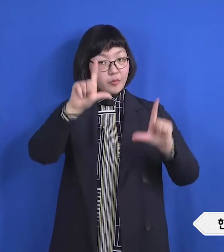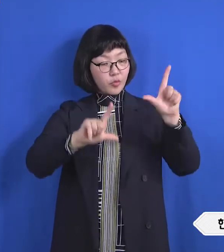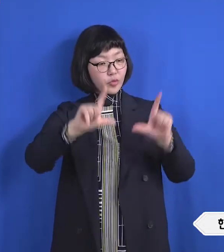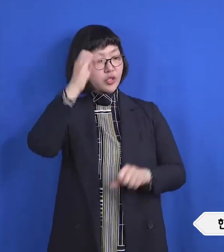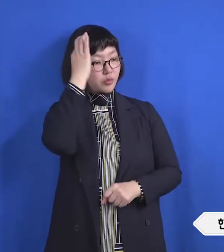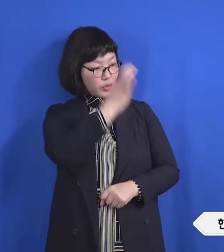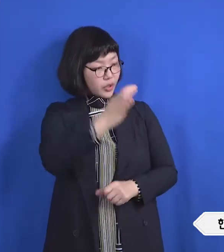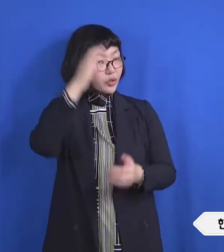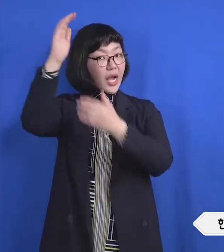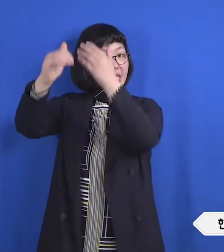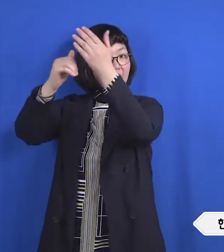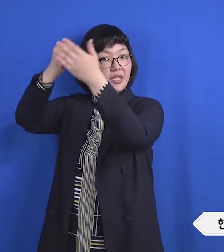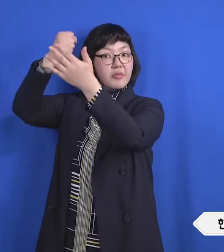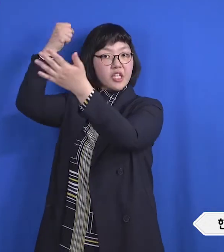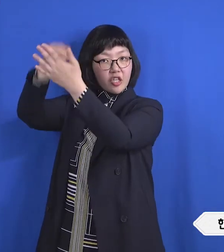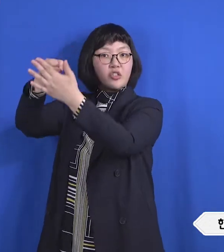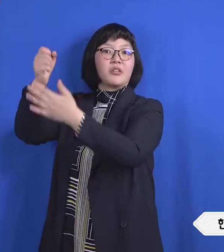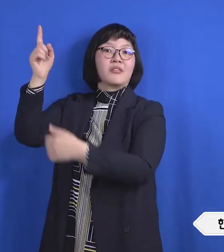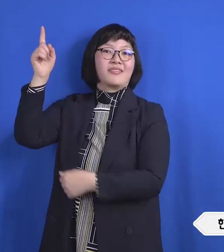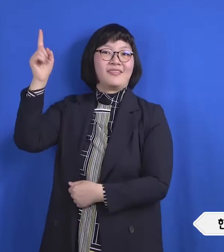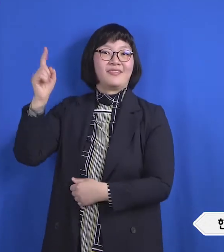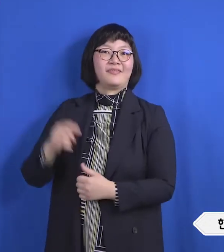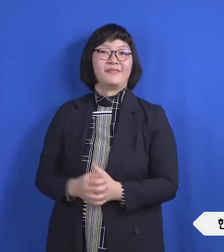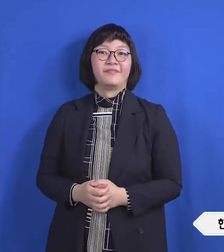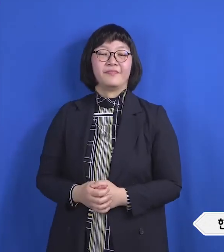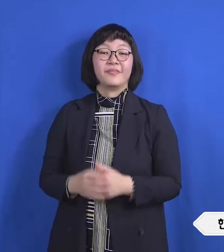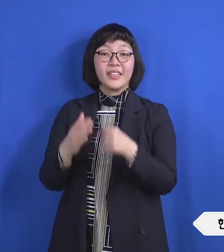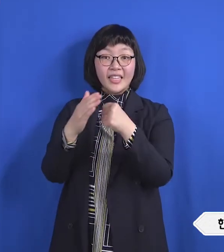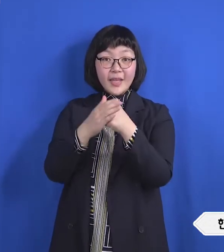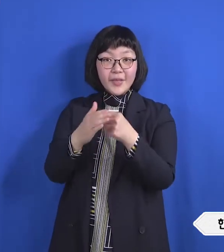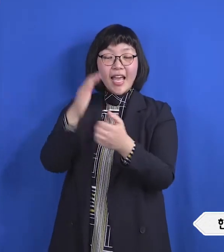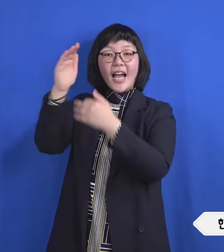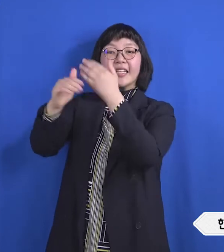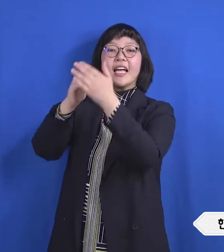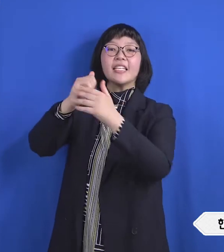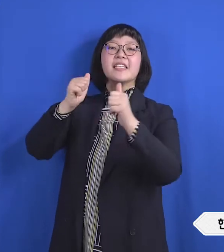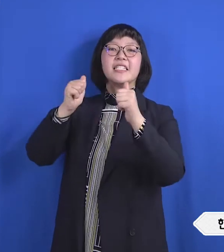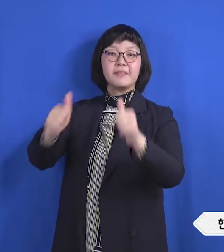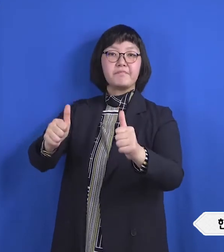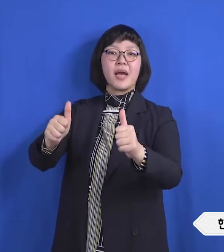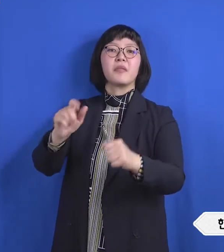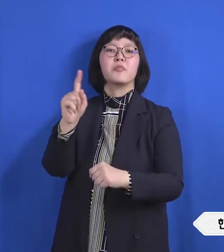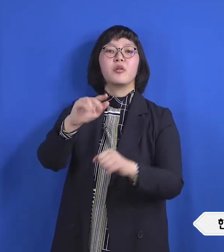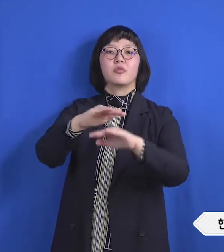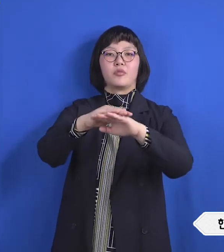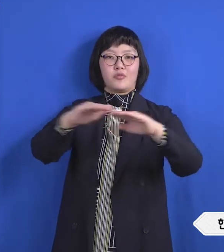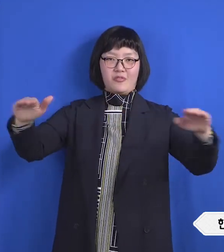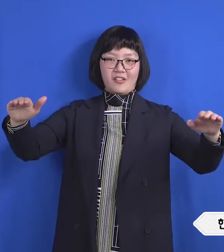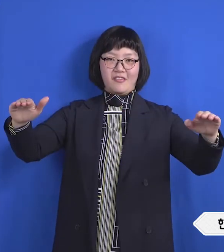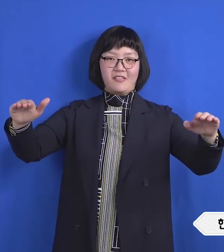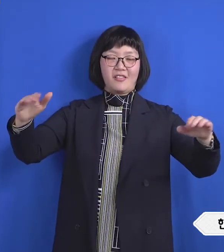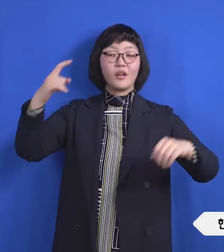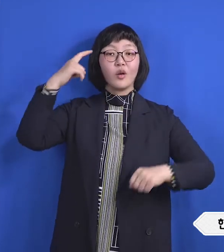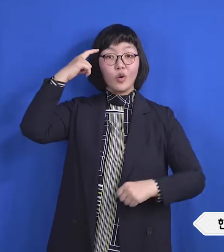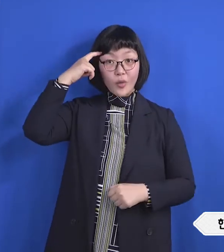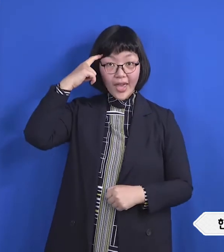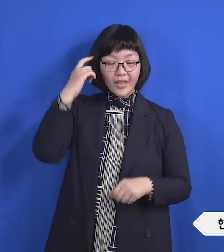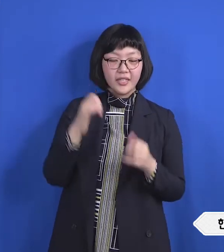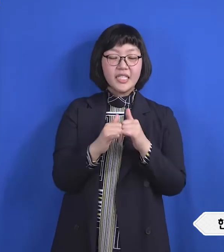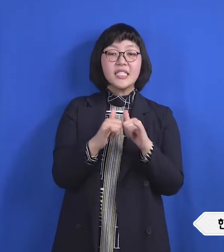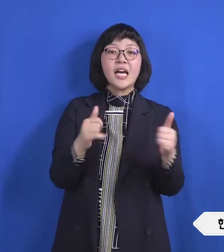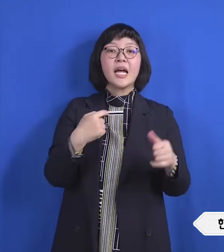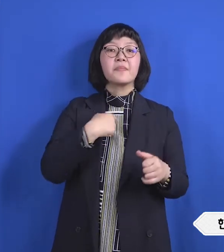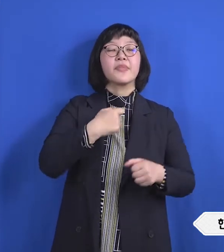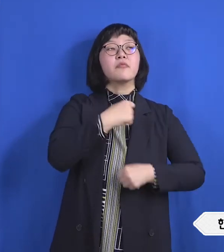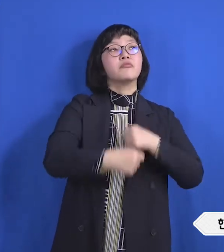하나님이 예정을 하신 것입니다. 그래서 하나님의 심판은 공정합니다. 왜냐하면 인간이 다